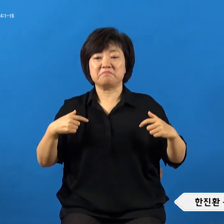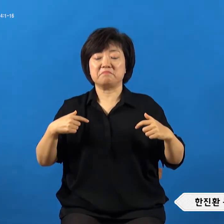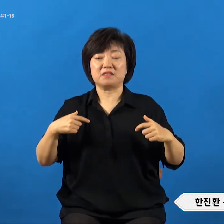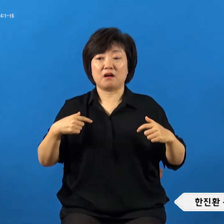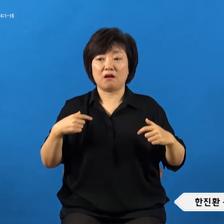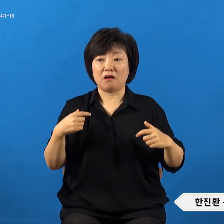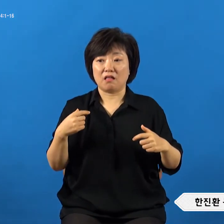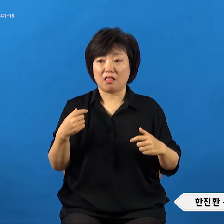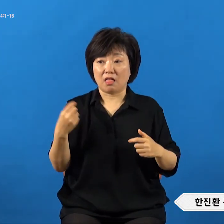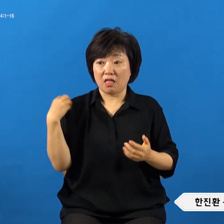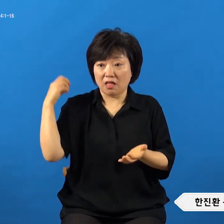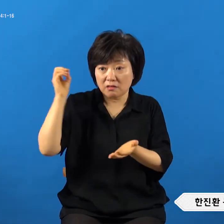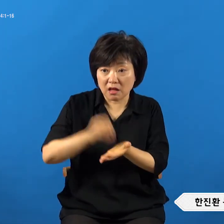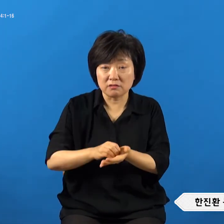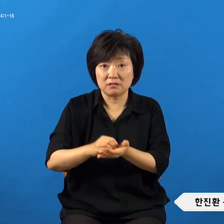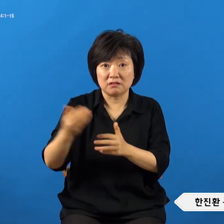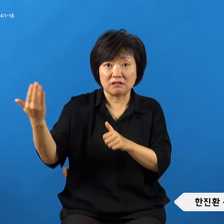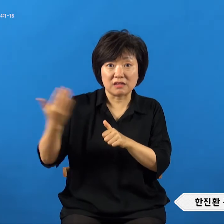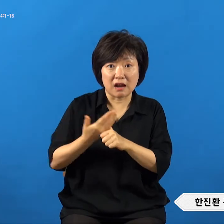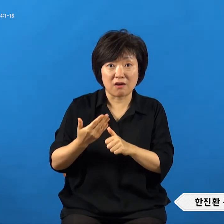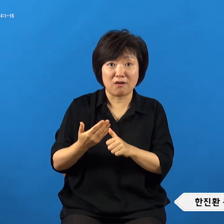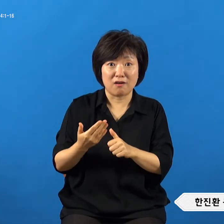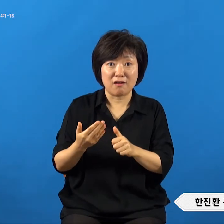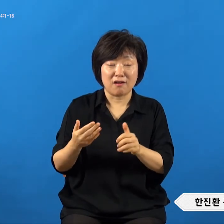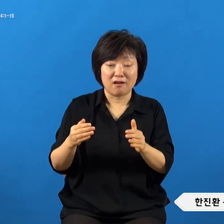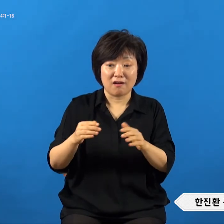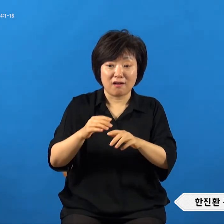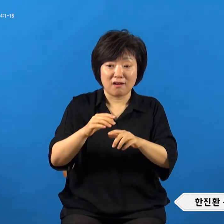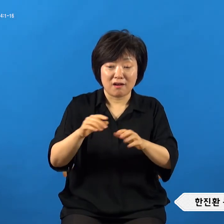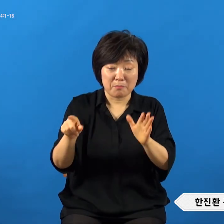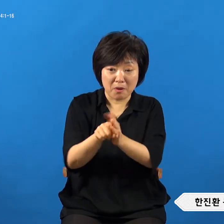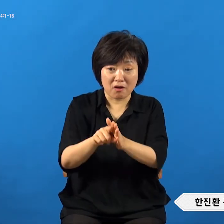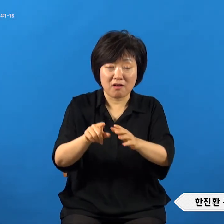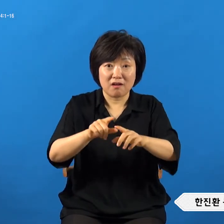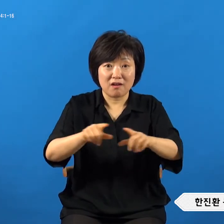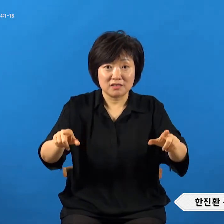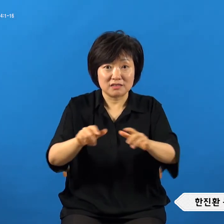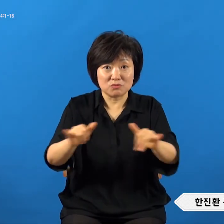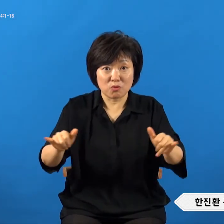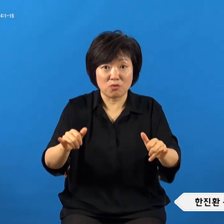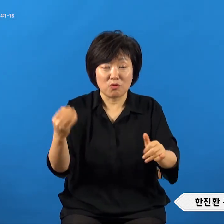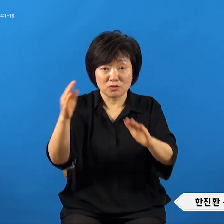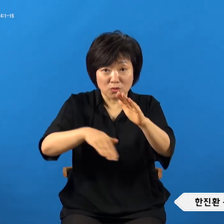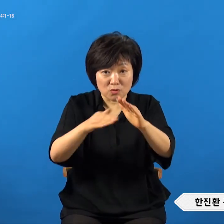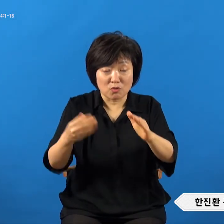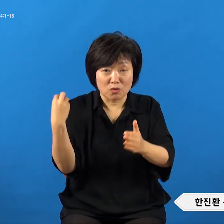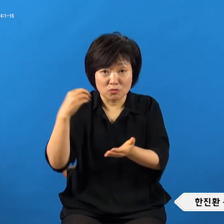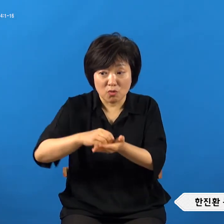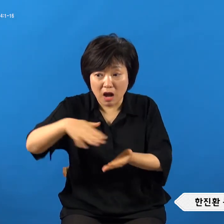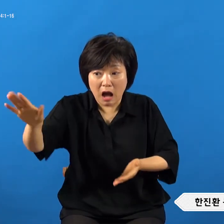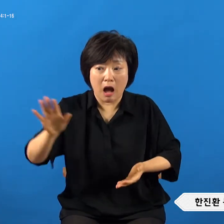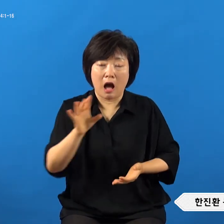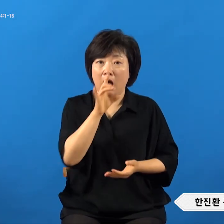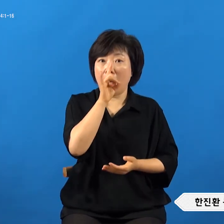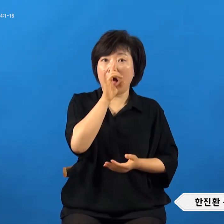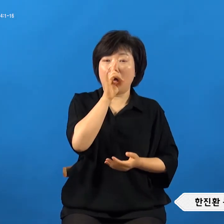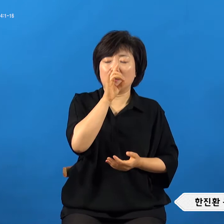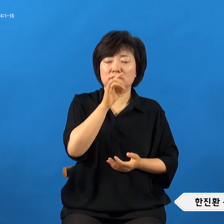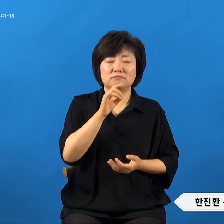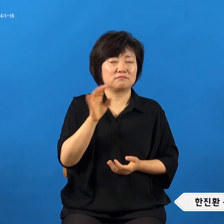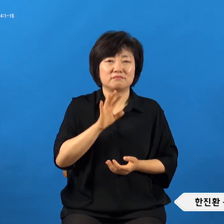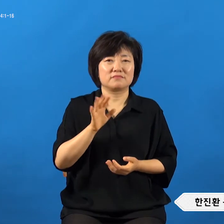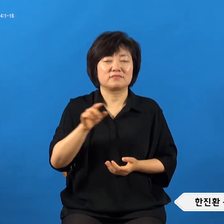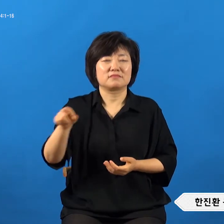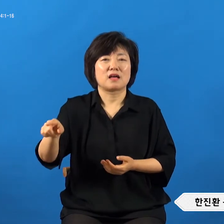그런 것은 생각도 못 하는데, 그런데 화란개혁교회에서는 그게 아닙니다. 장로는 순전히